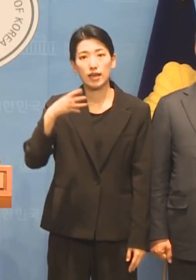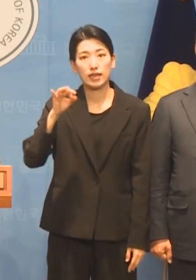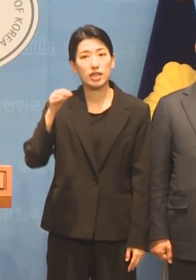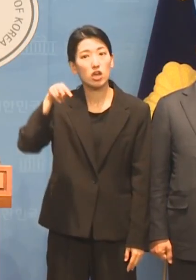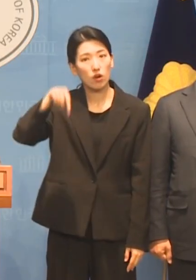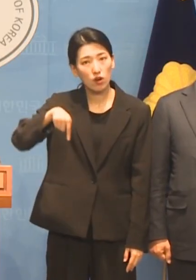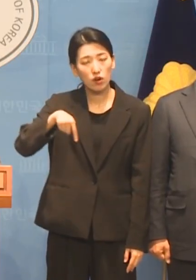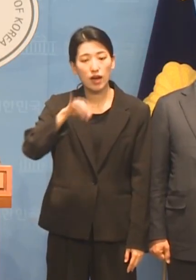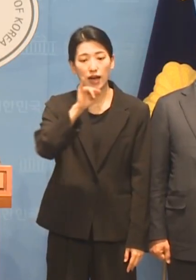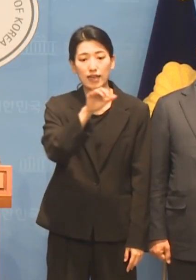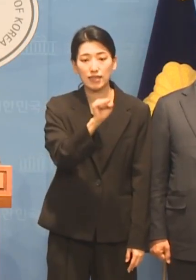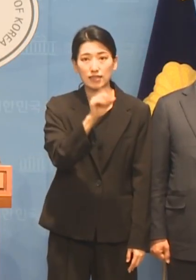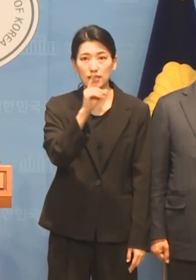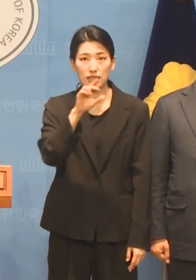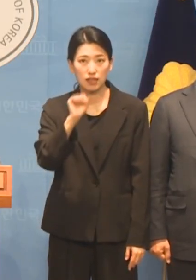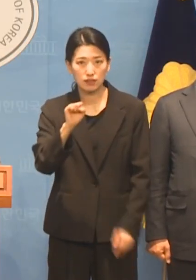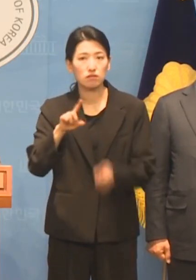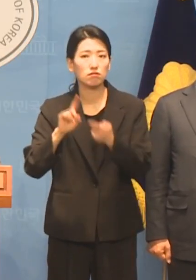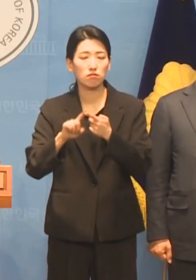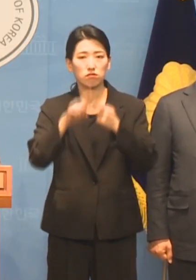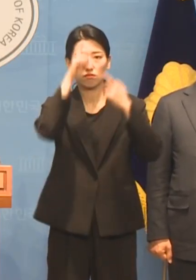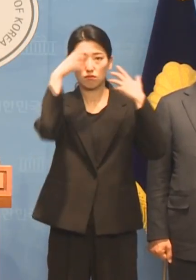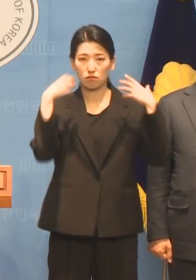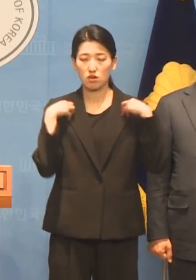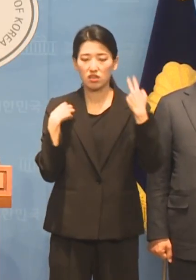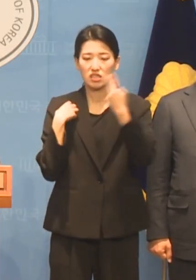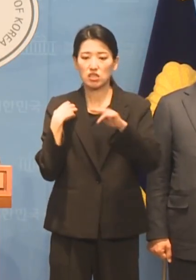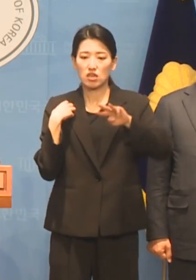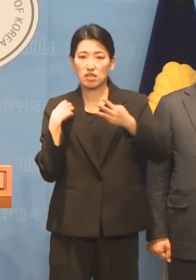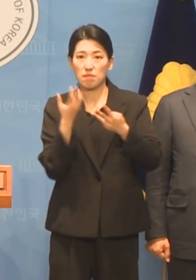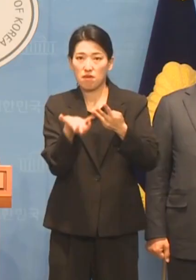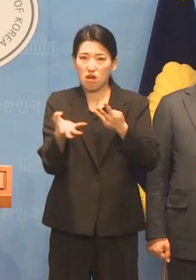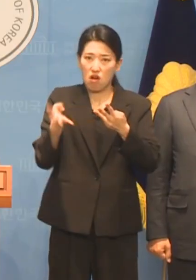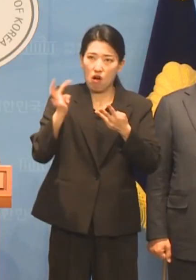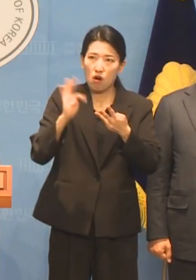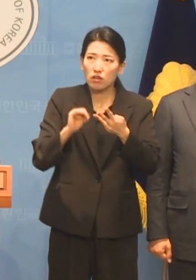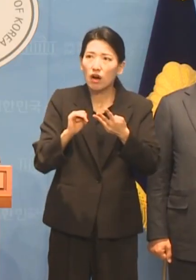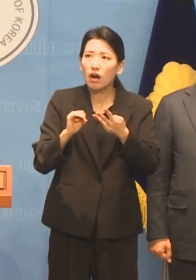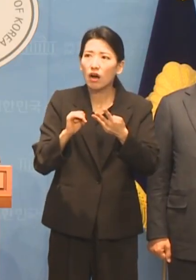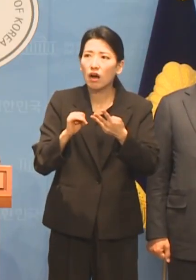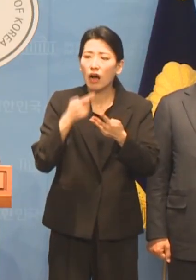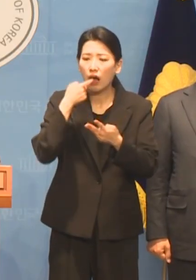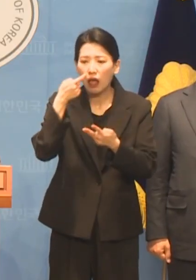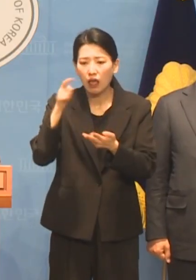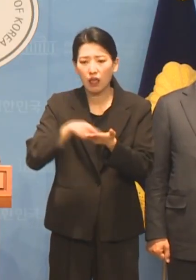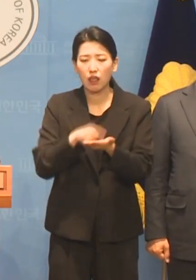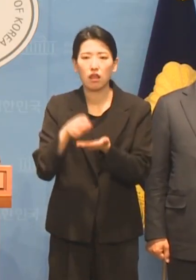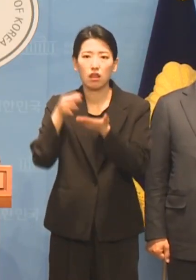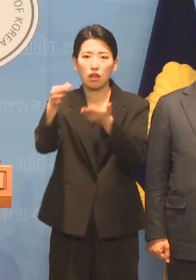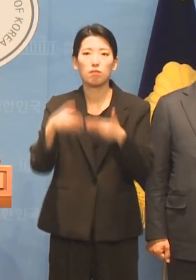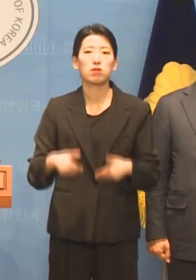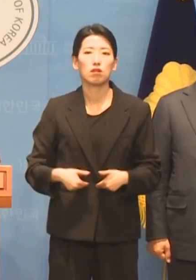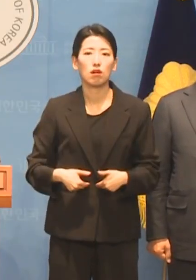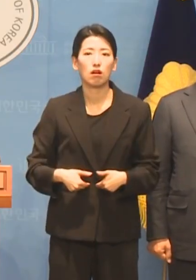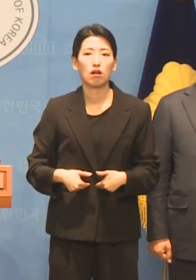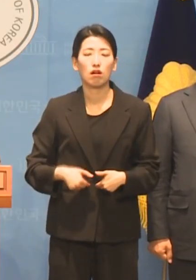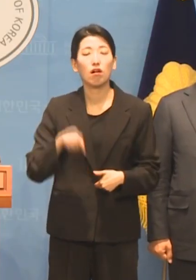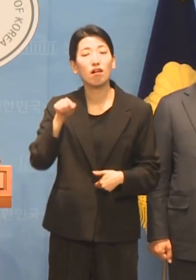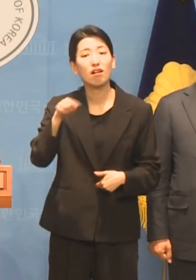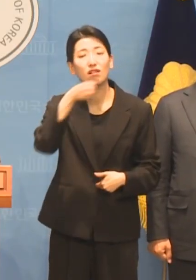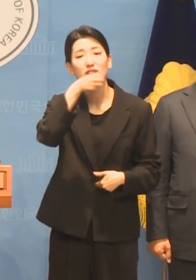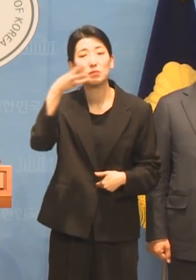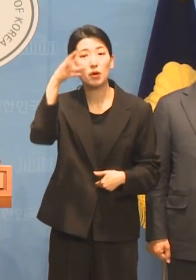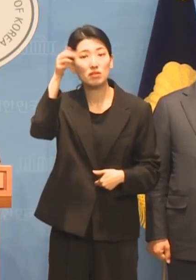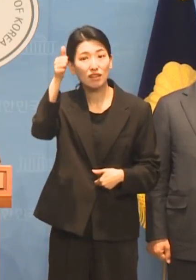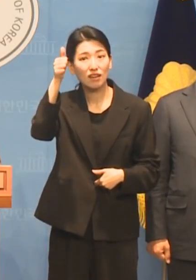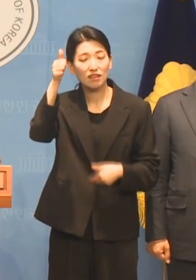우리 정부가 약 2,300억 원을 배상해야 하는 상황입니다. 편법 승계를 위해 구 삼성물산